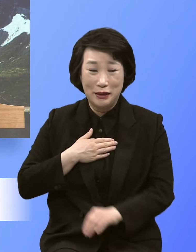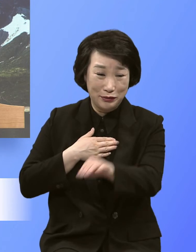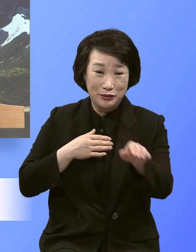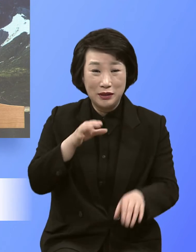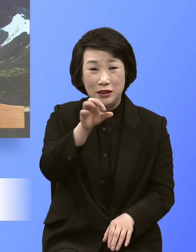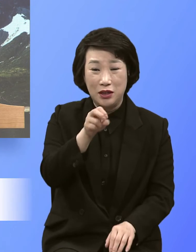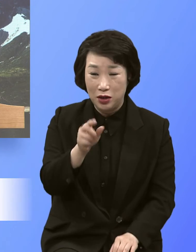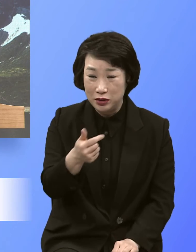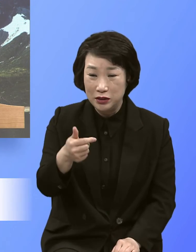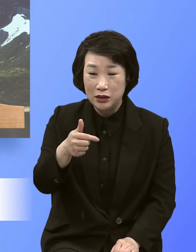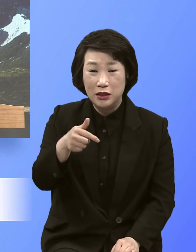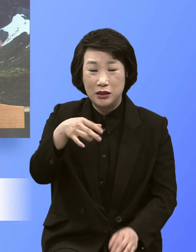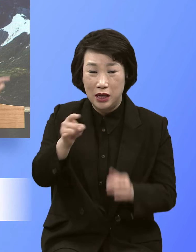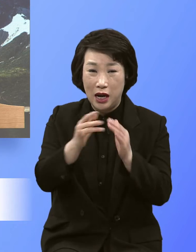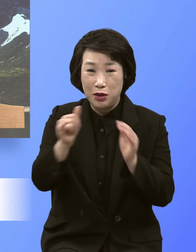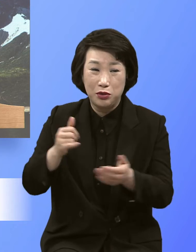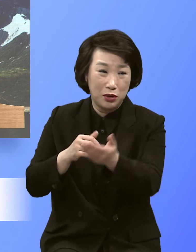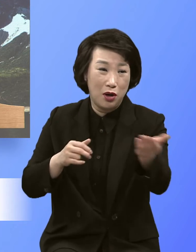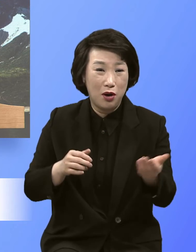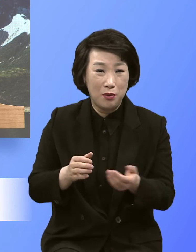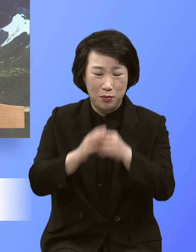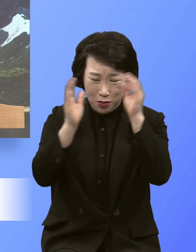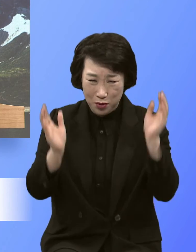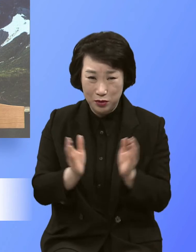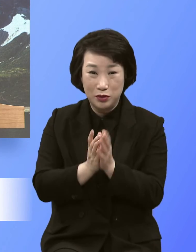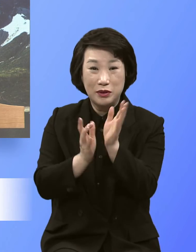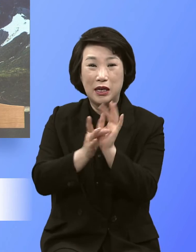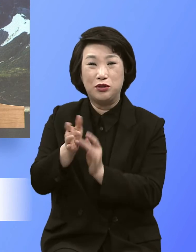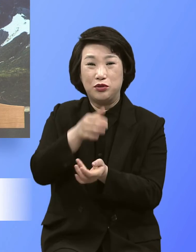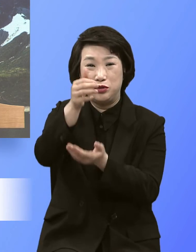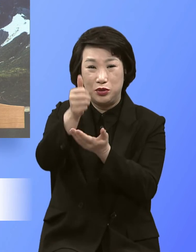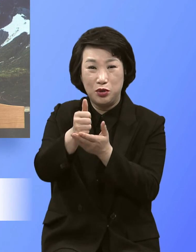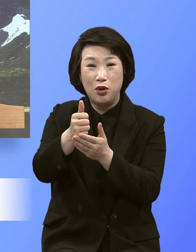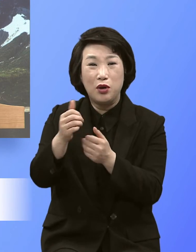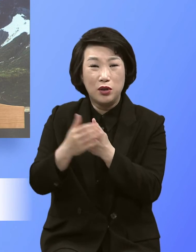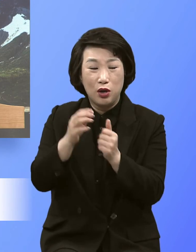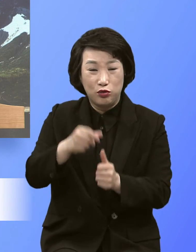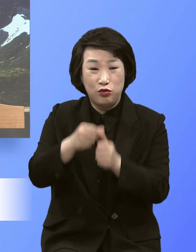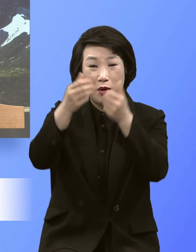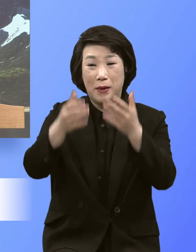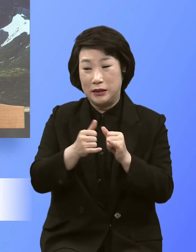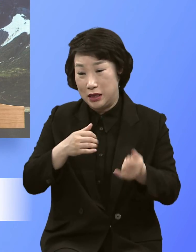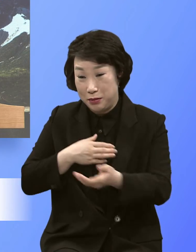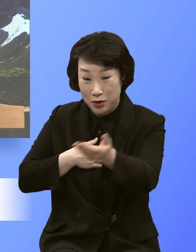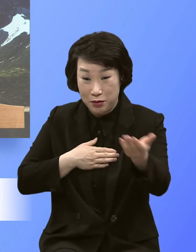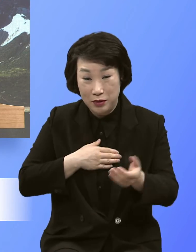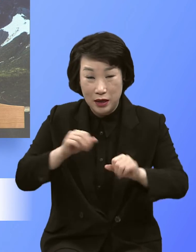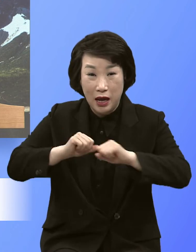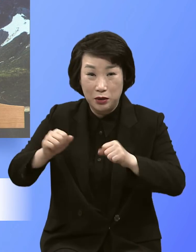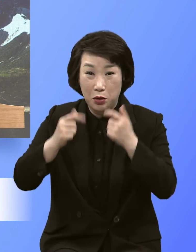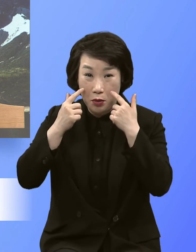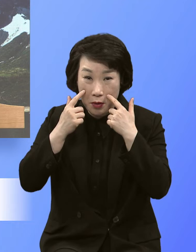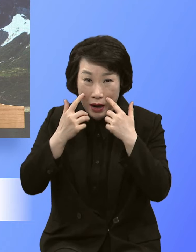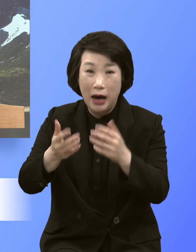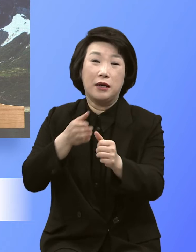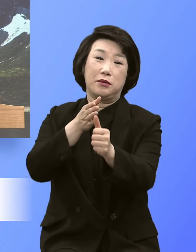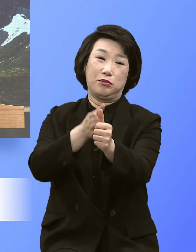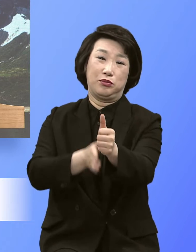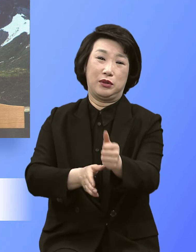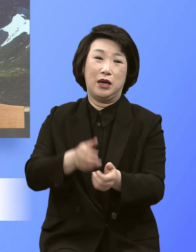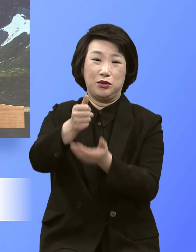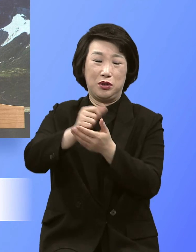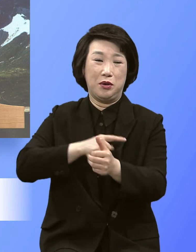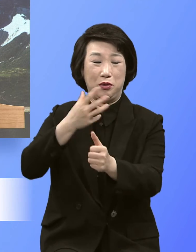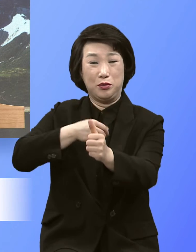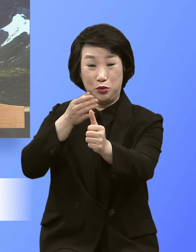연세가족이여, 우리 모두 예수 그리스도로 구원받은 자 행동을 확실하게 하시기를 주님의